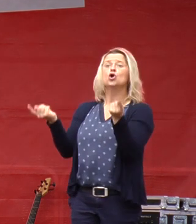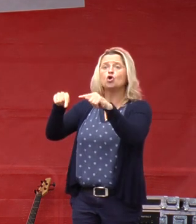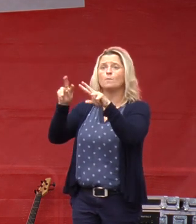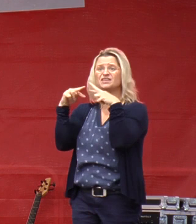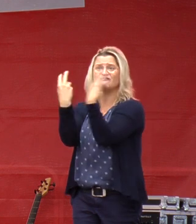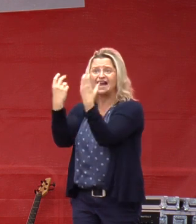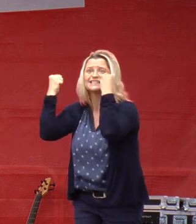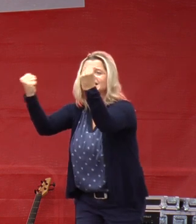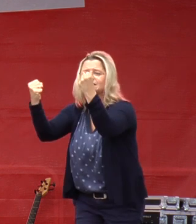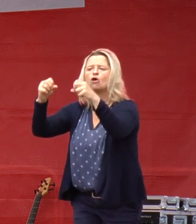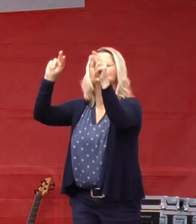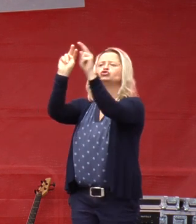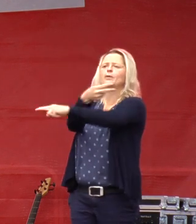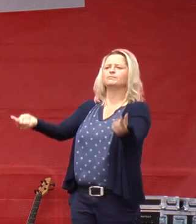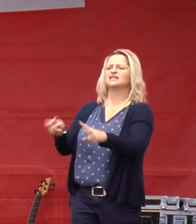unsicherer.